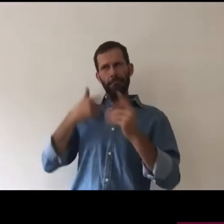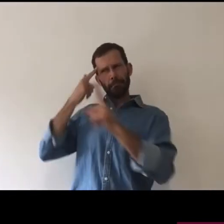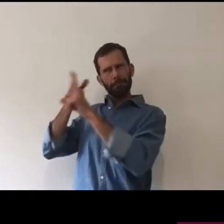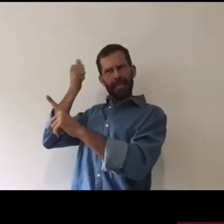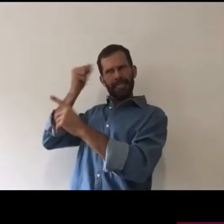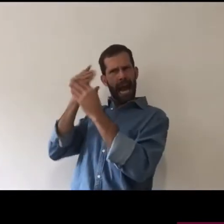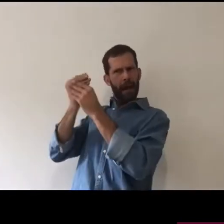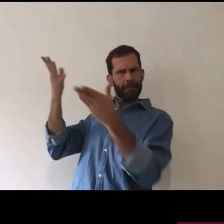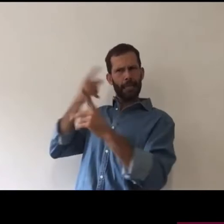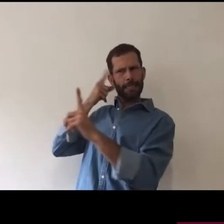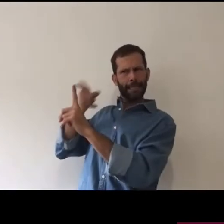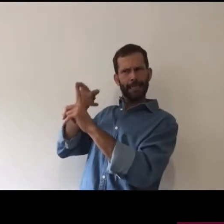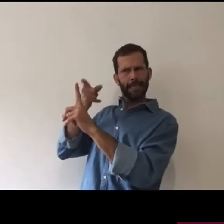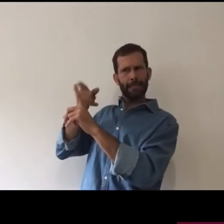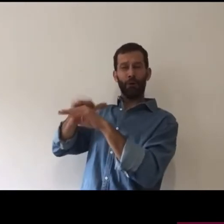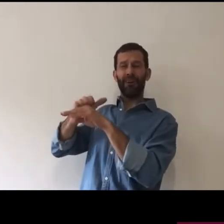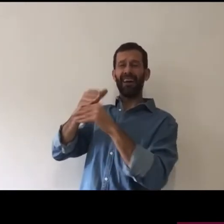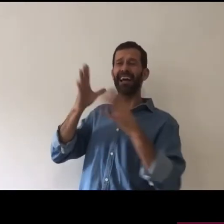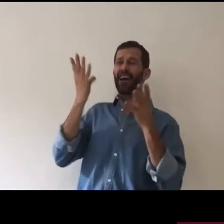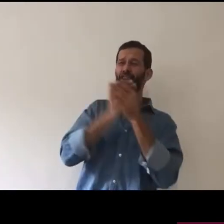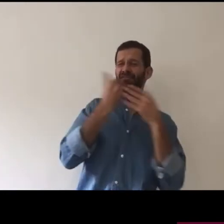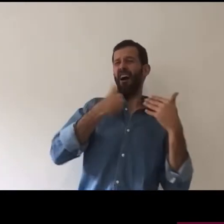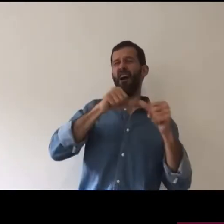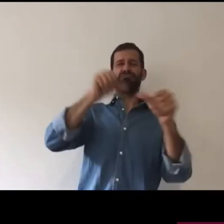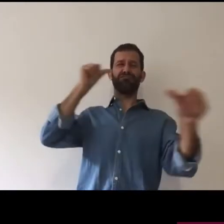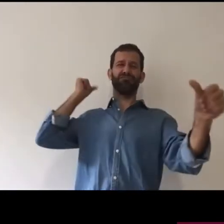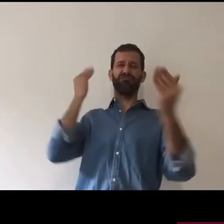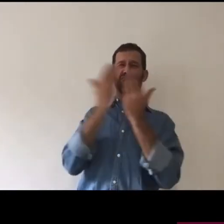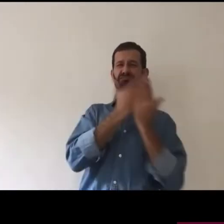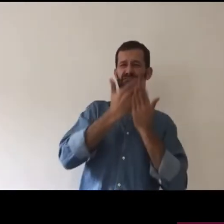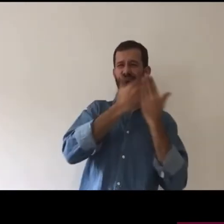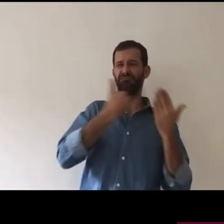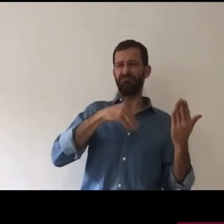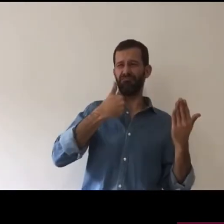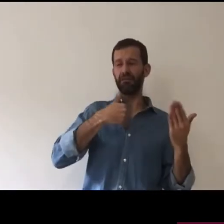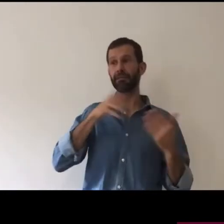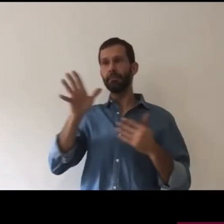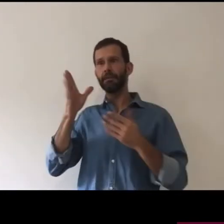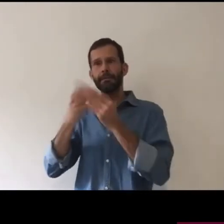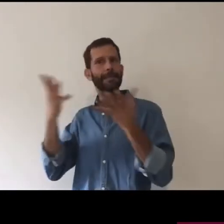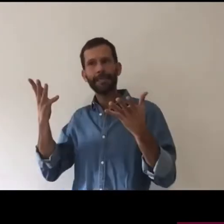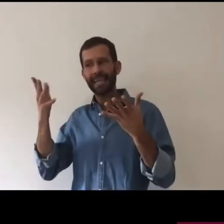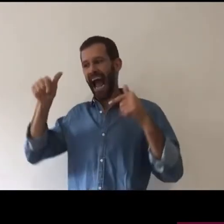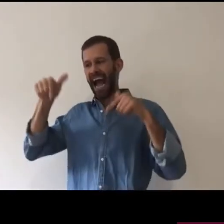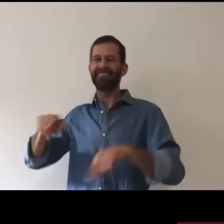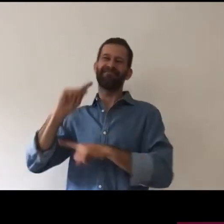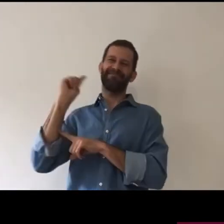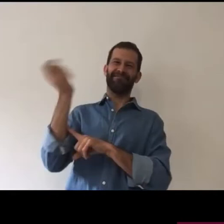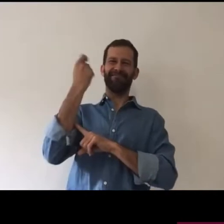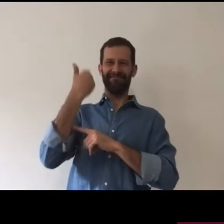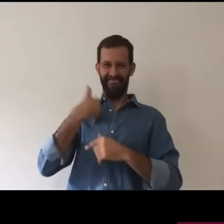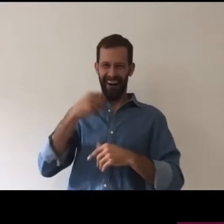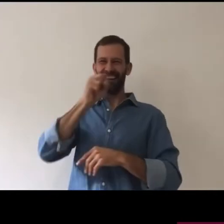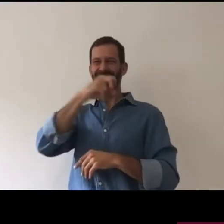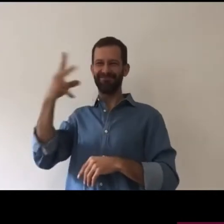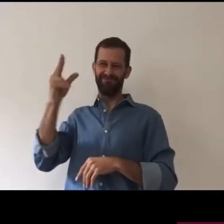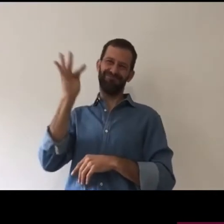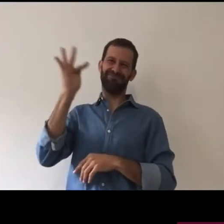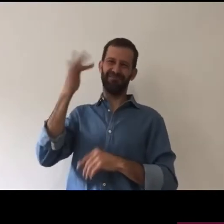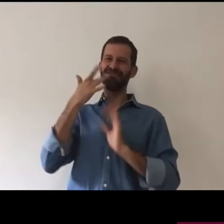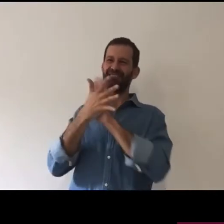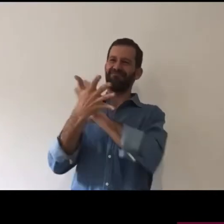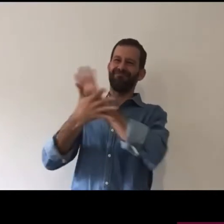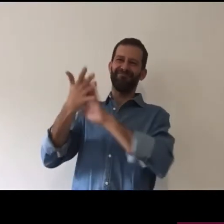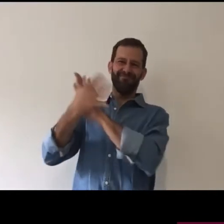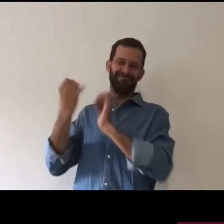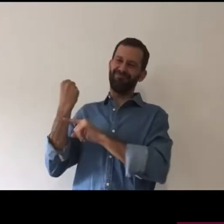de conceptos abstractos. A eso nos hemos centrado en nuestra investigación, los conceptos abstractos